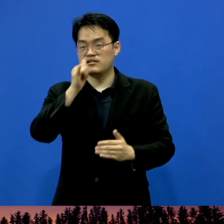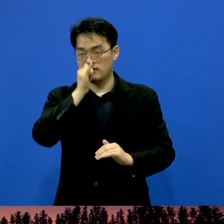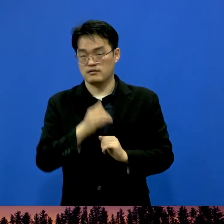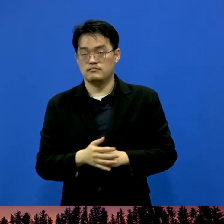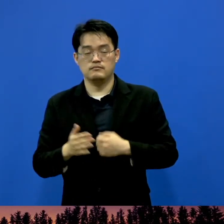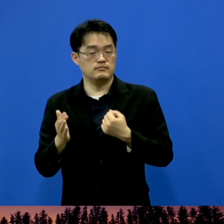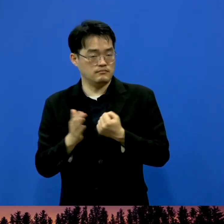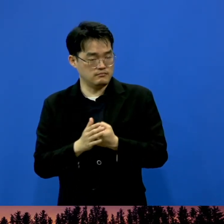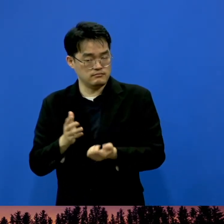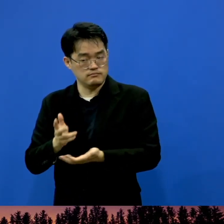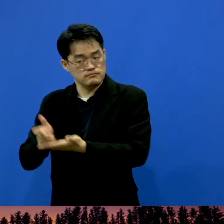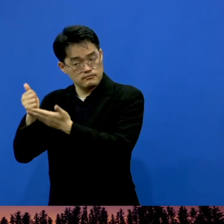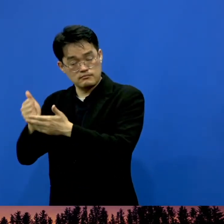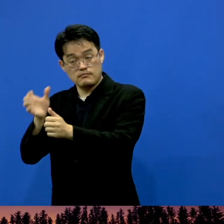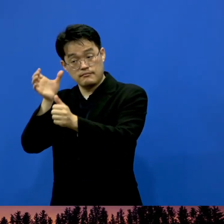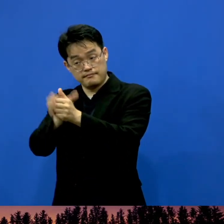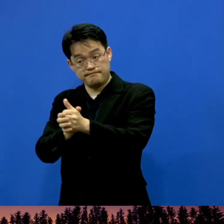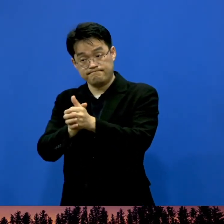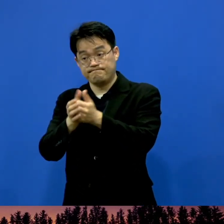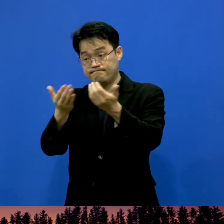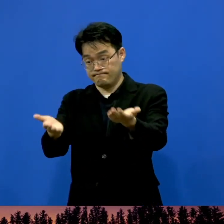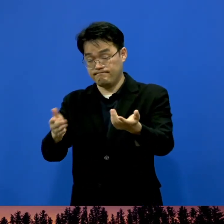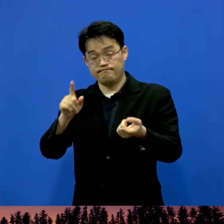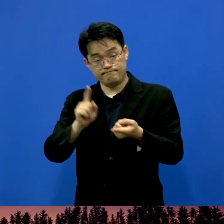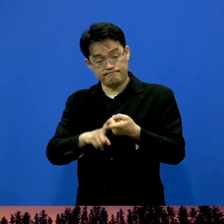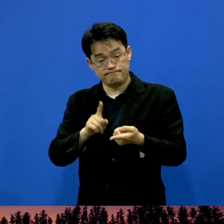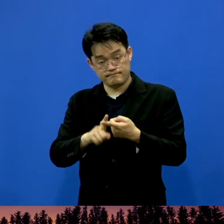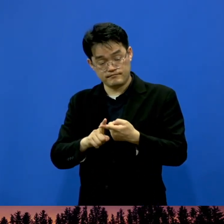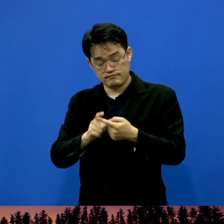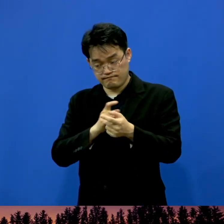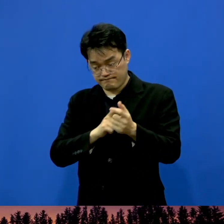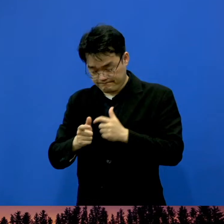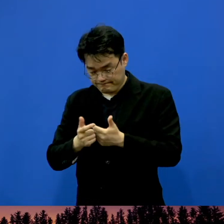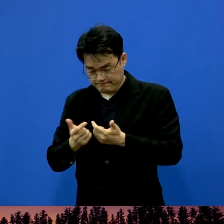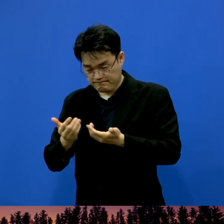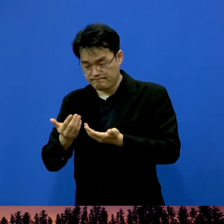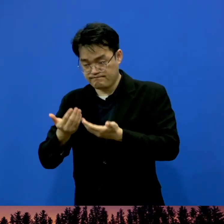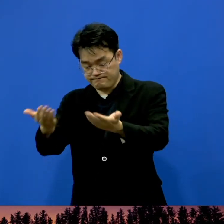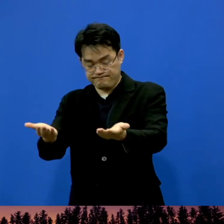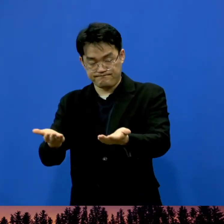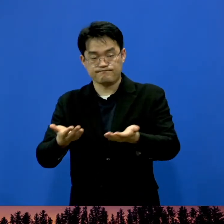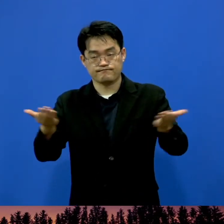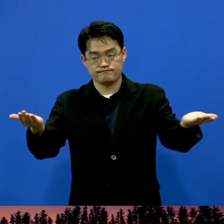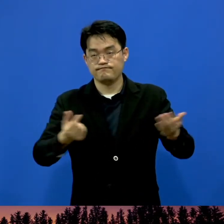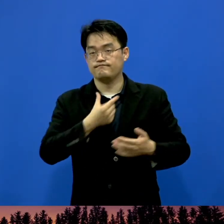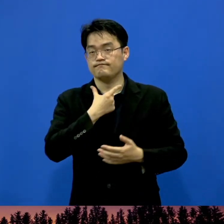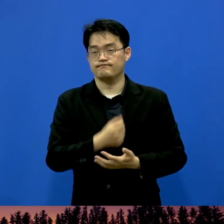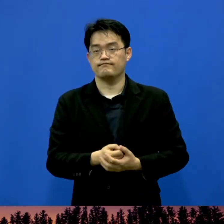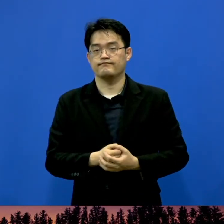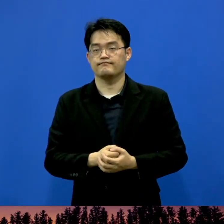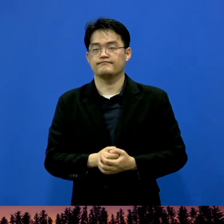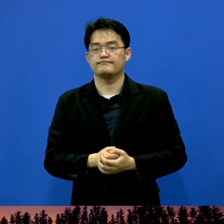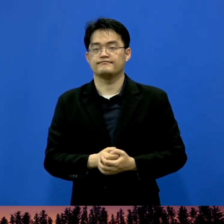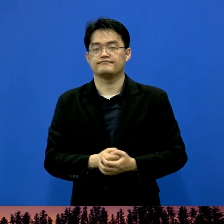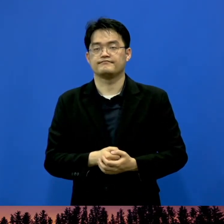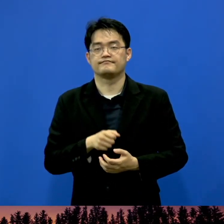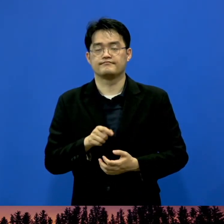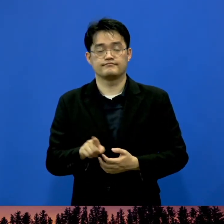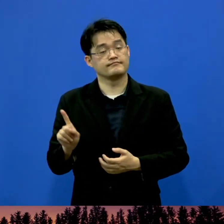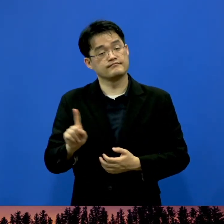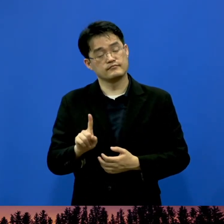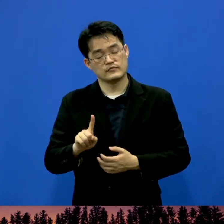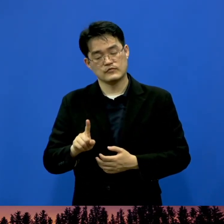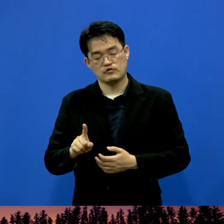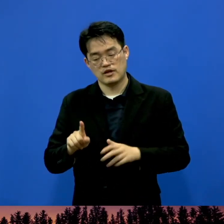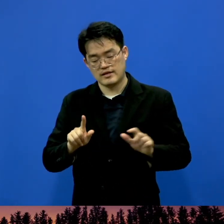그러니까 주인의 의도는 더 많이 주기를 원하는 거죠. 여러분 이것은 이게